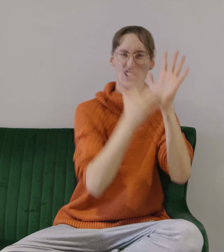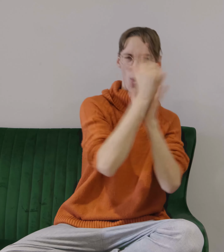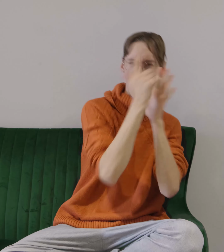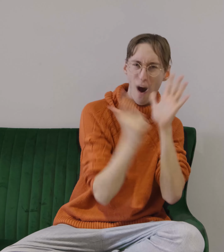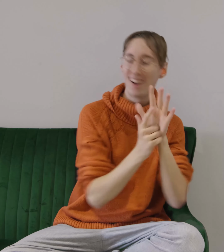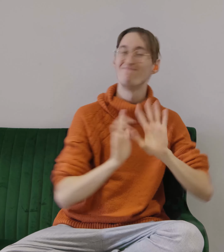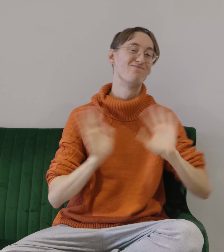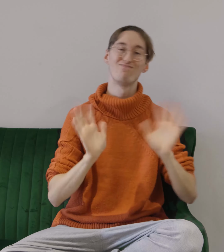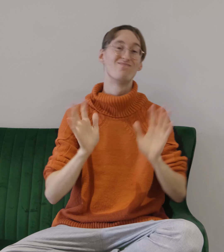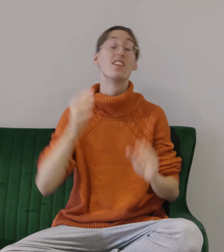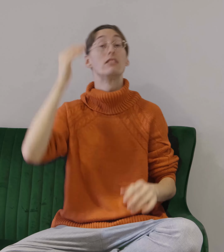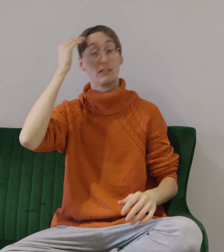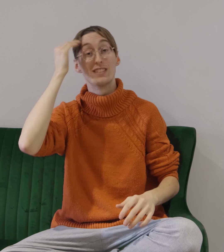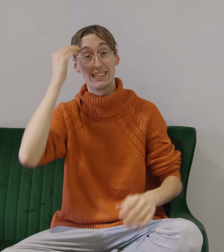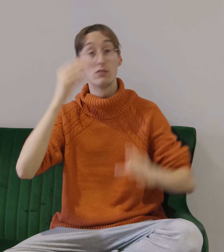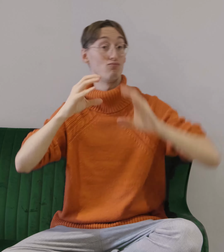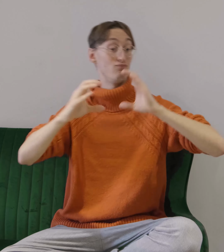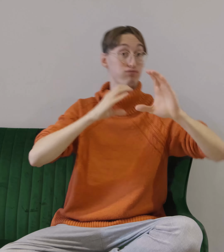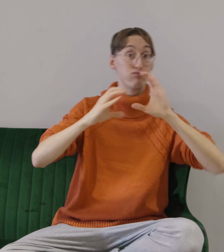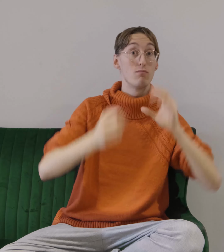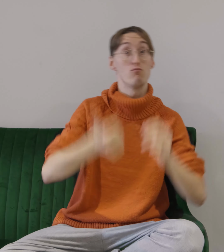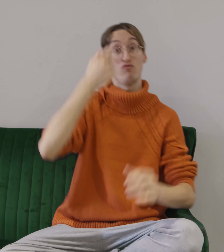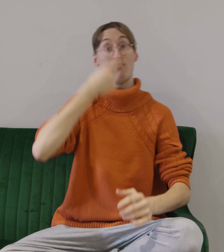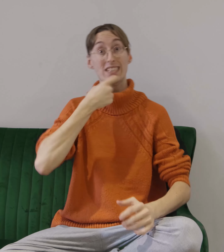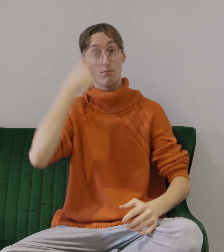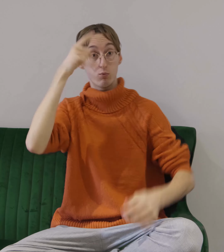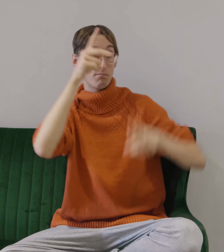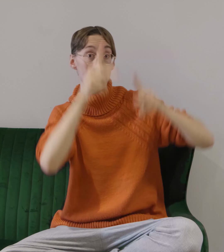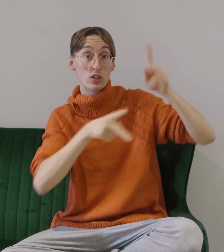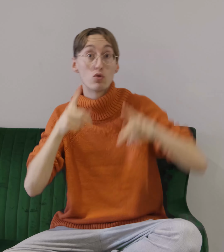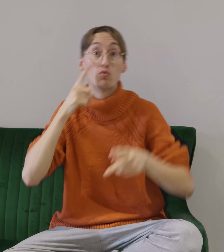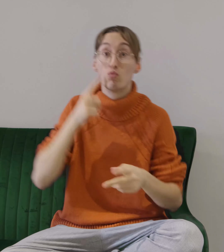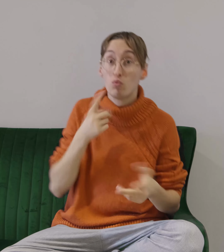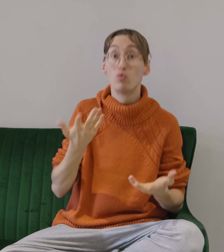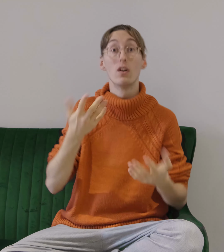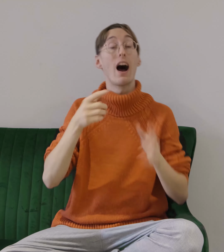personnes sourdes à une éducation bilingue, par exemple LSQ et français,